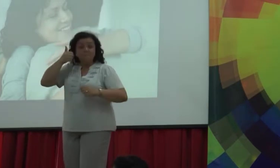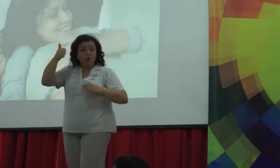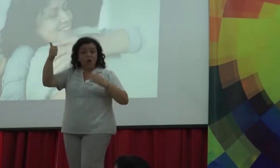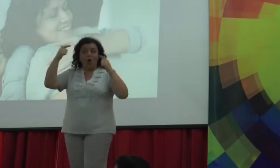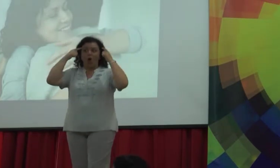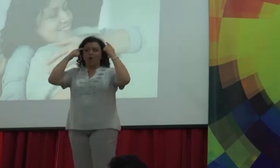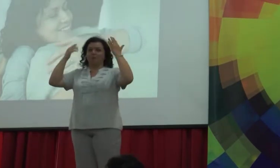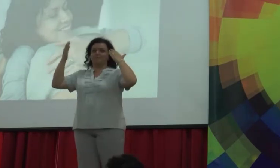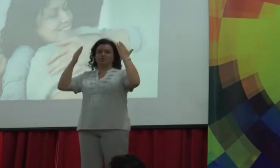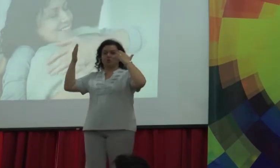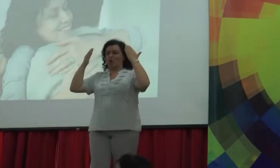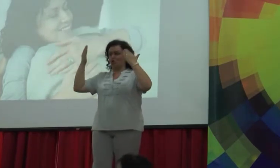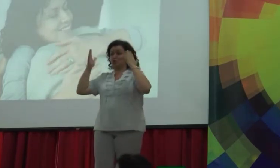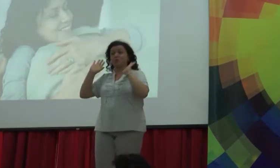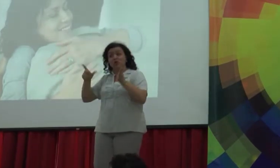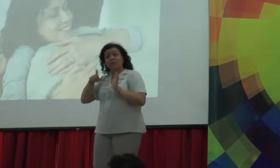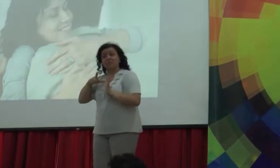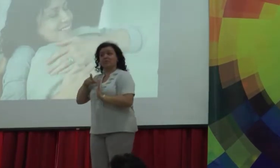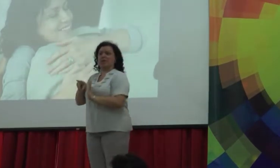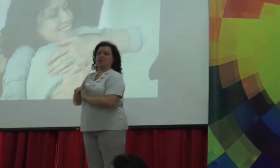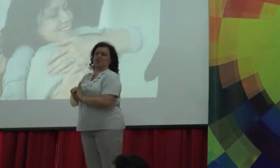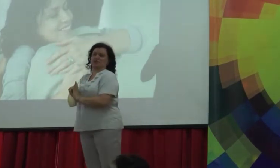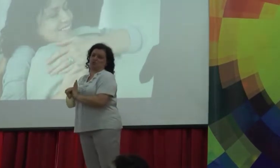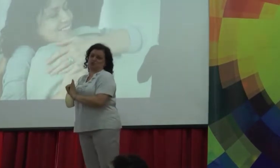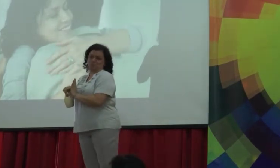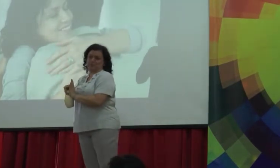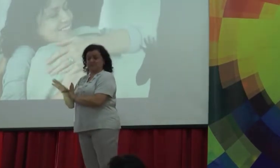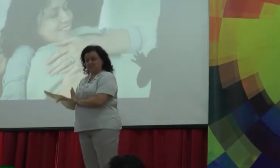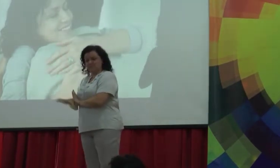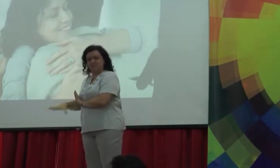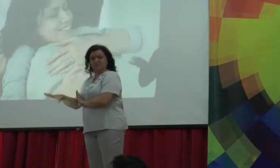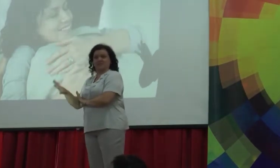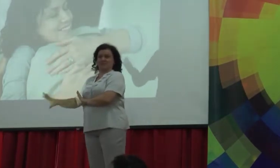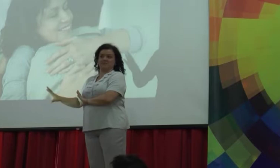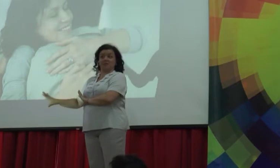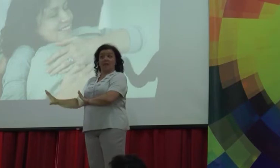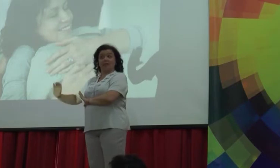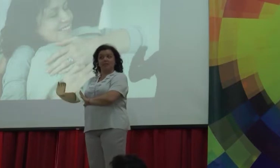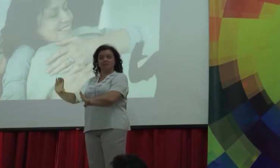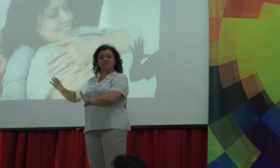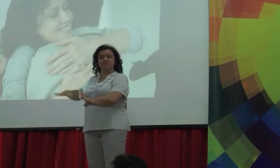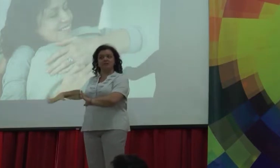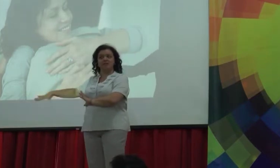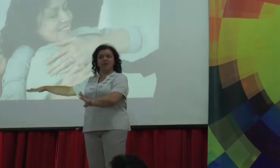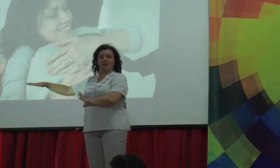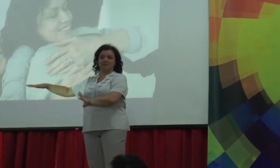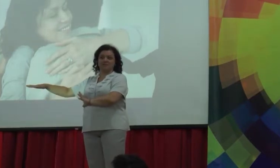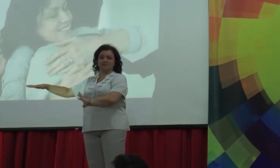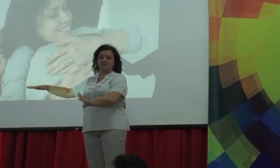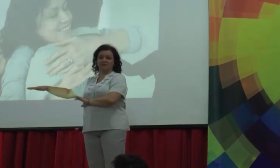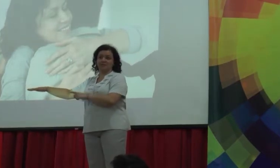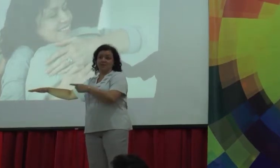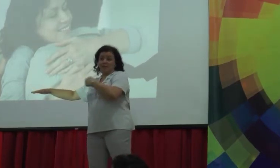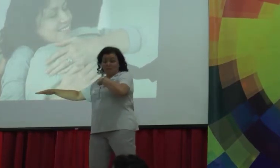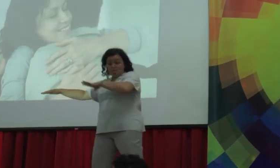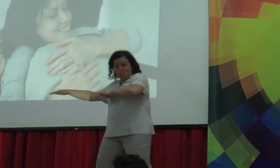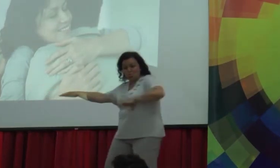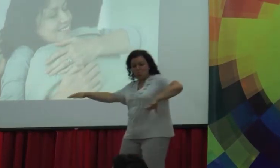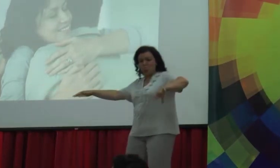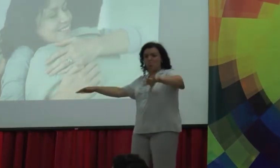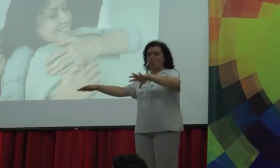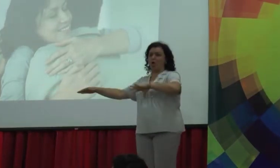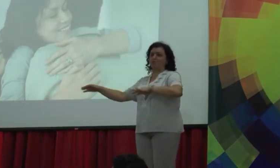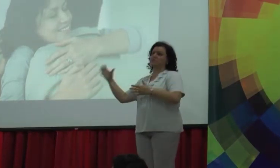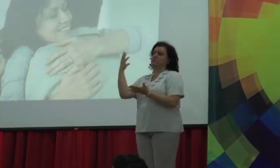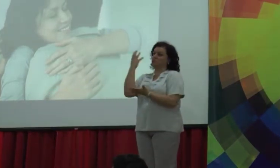cientificamente é comprovado para melhorar o psicológico da pessoa. Essas pesquisas científicas já são feitas